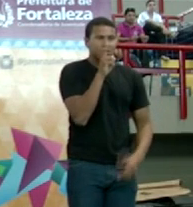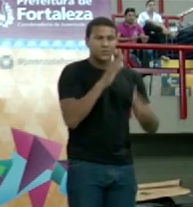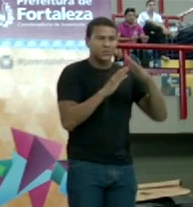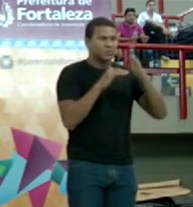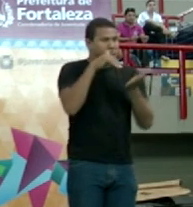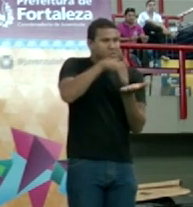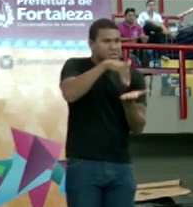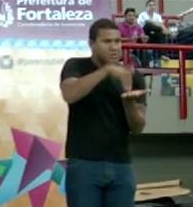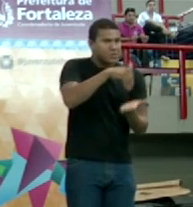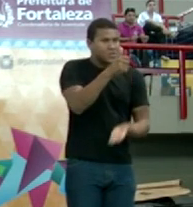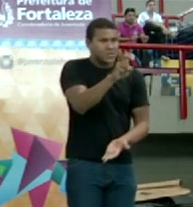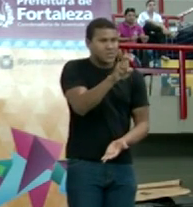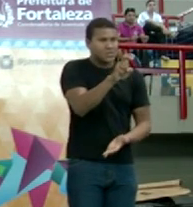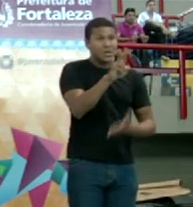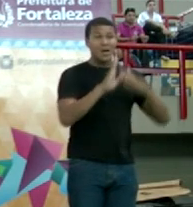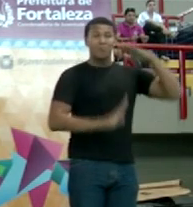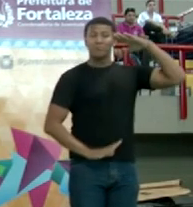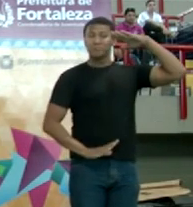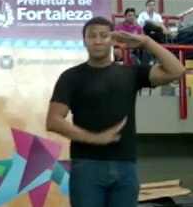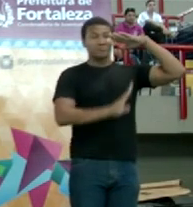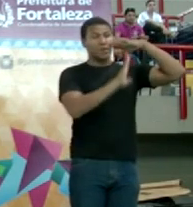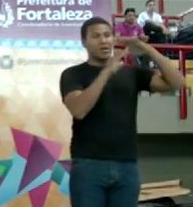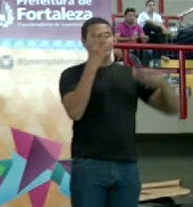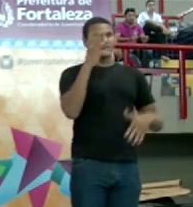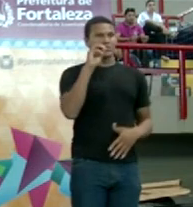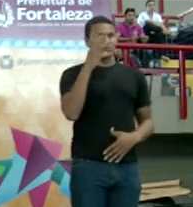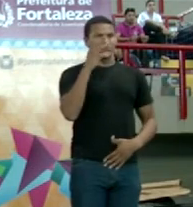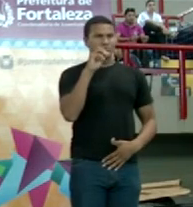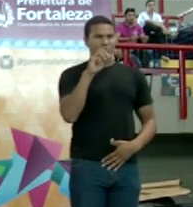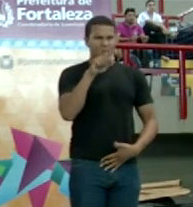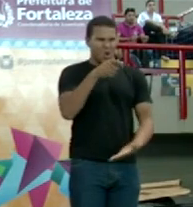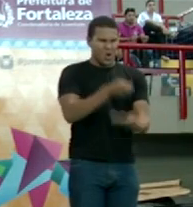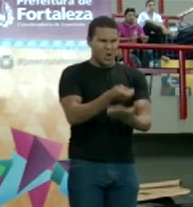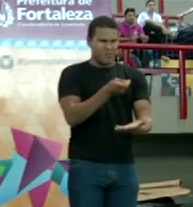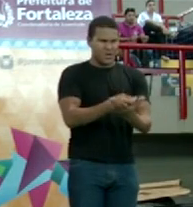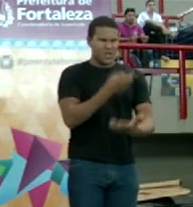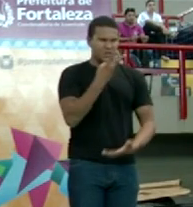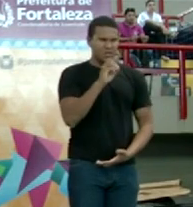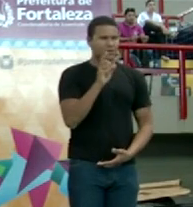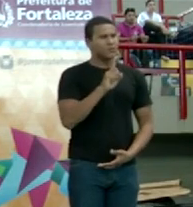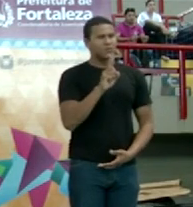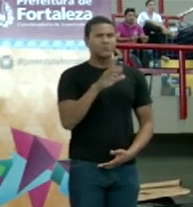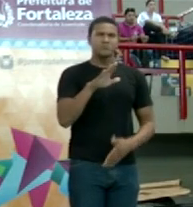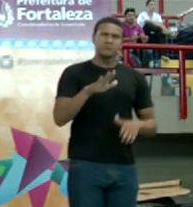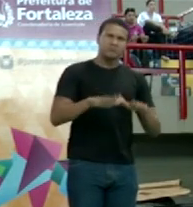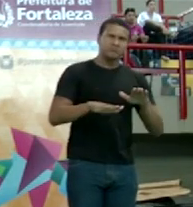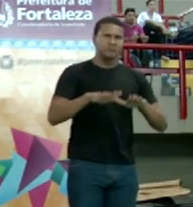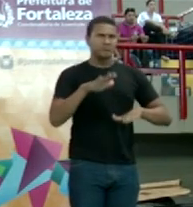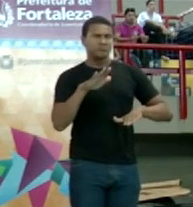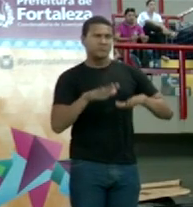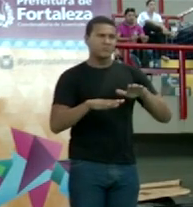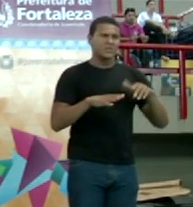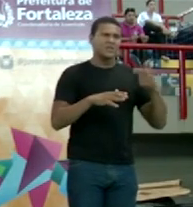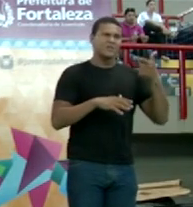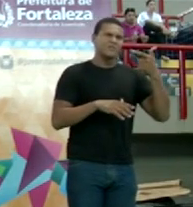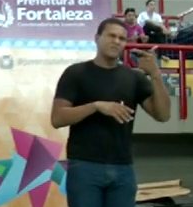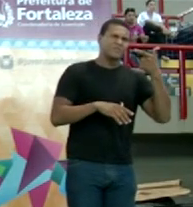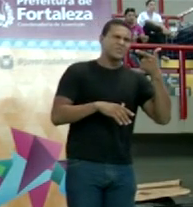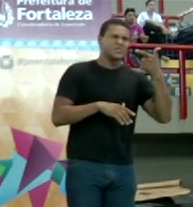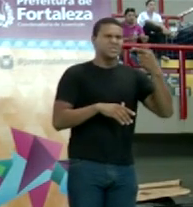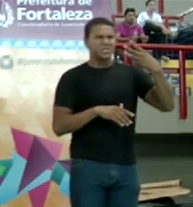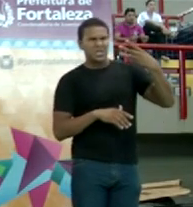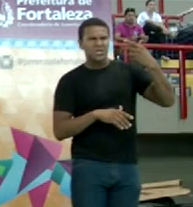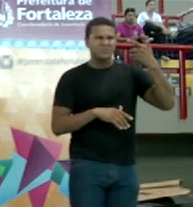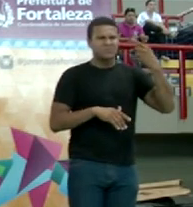isso. Não é obrigado você escrever 30 linhas. Você deve variar entre 23 e